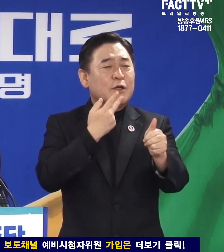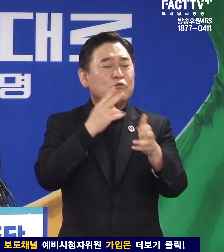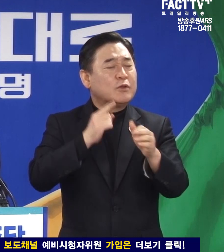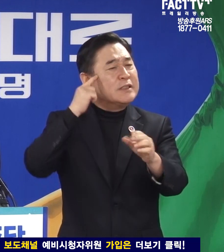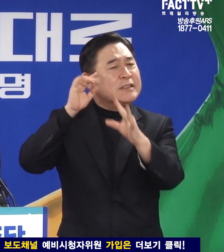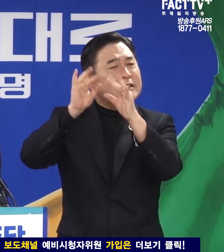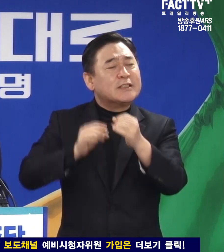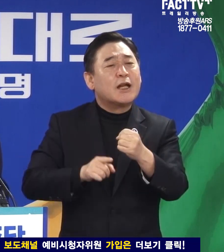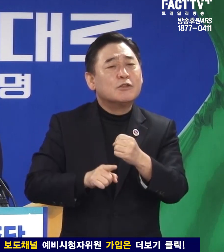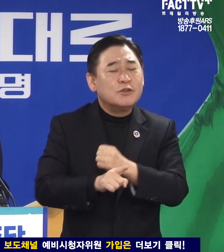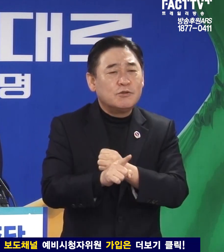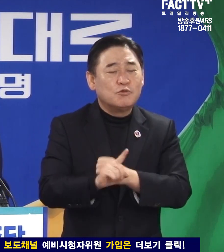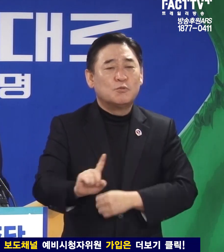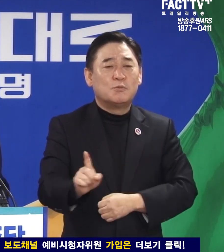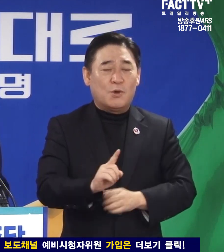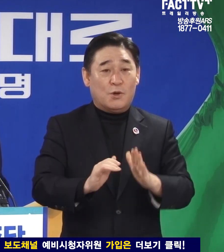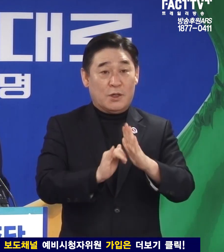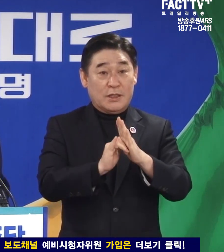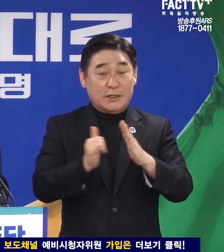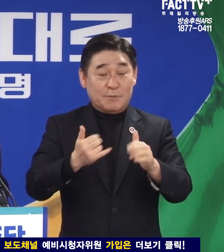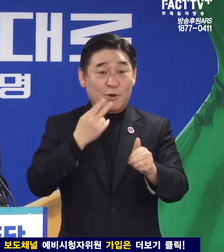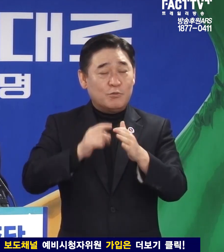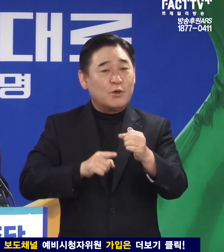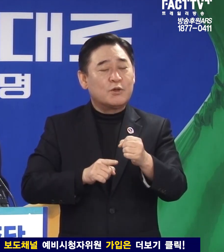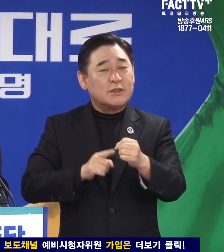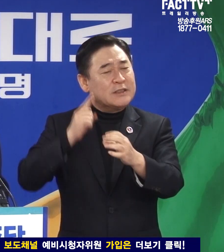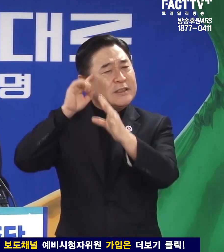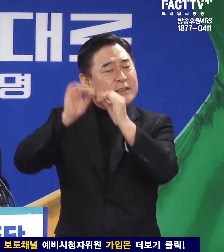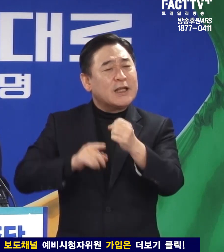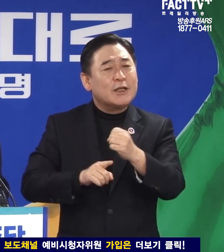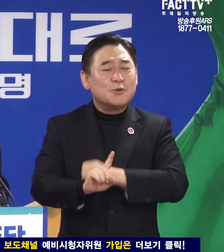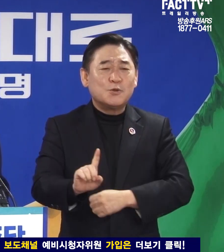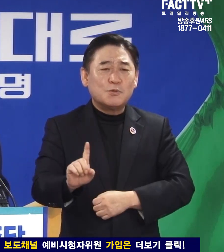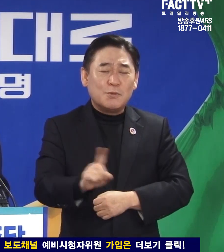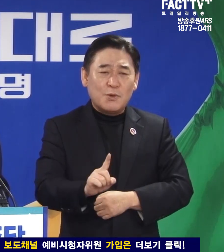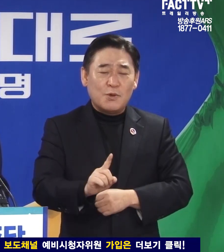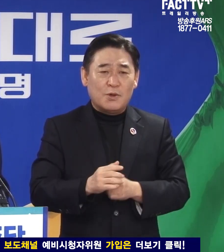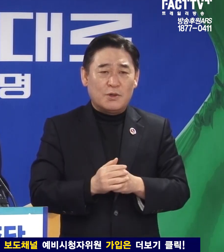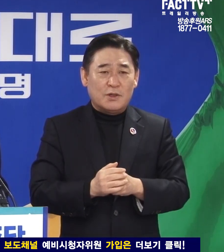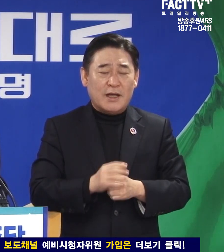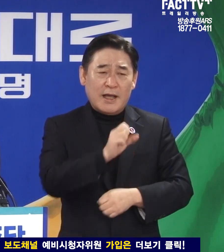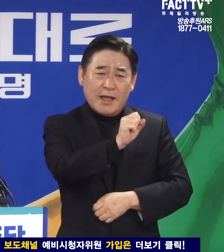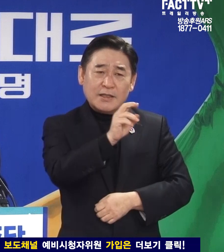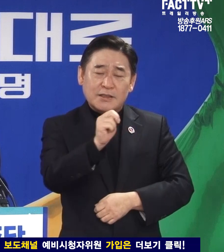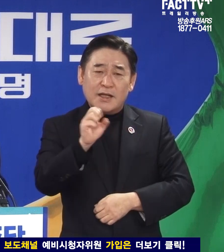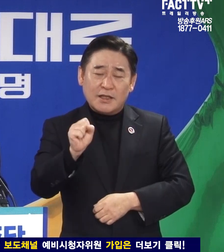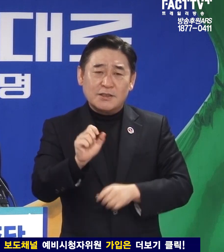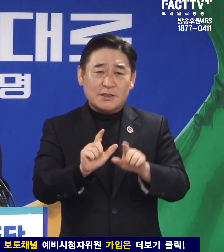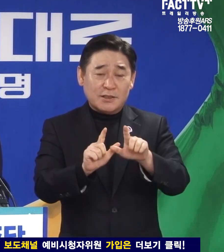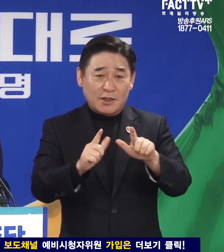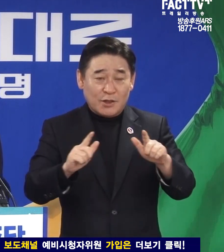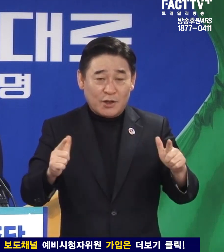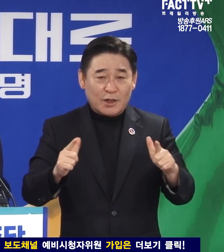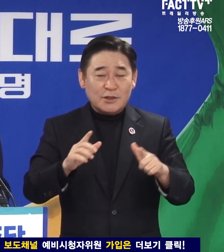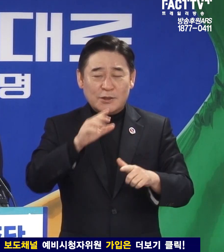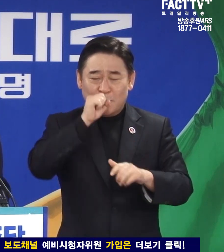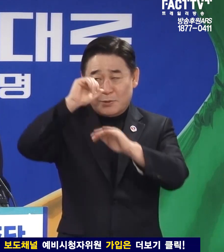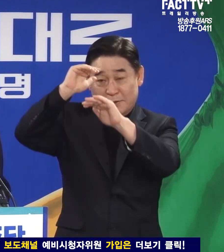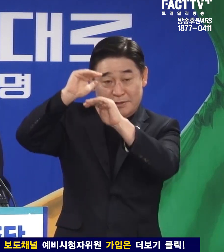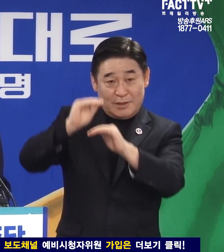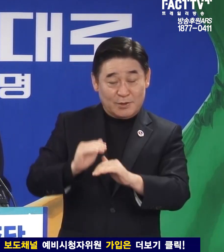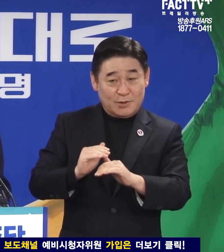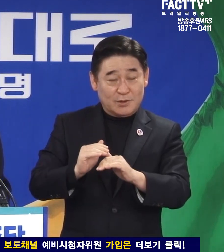우리 가족은 왜 이재명 후보를 결정했는지 등에 관한 다양한 쇼츠나 SNS 여러 가지 이 좋은